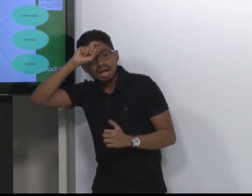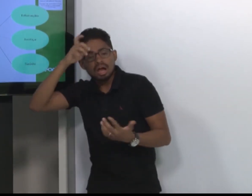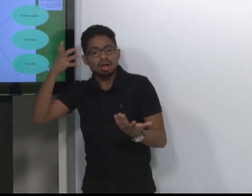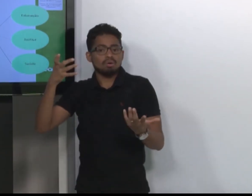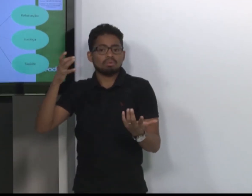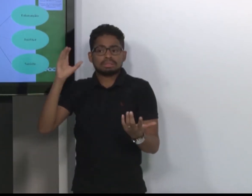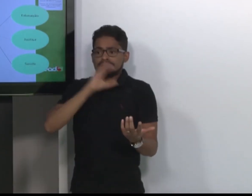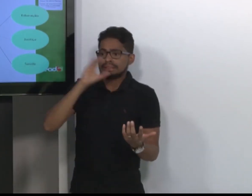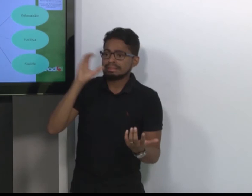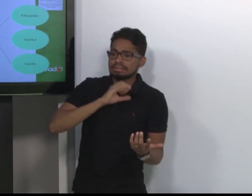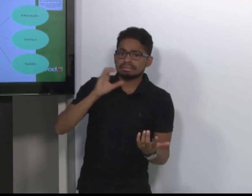espaços